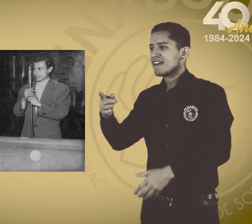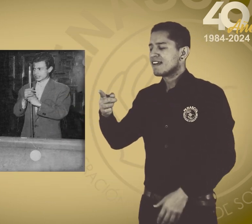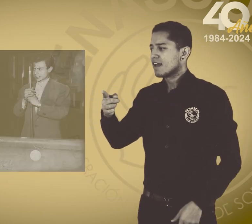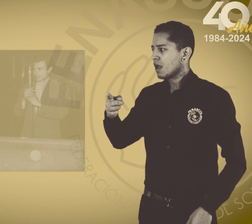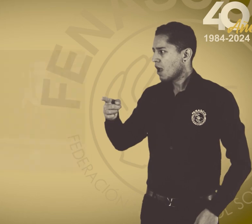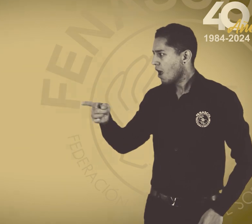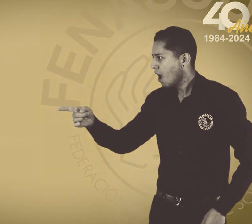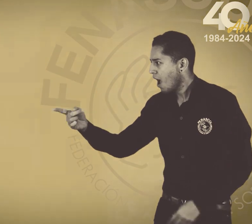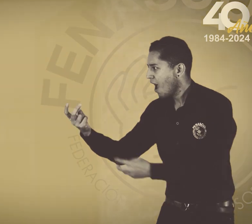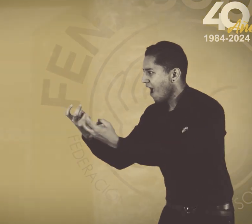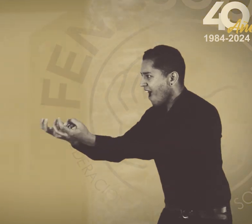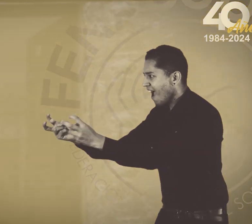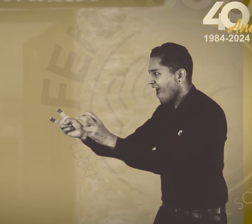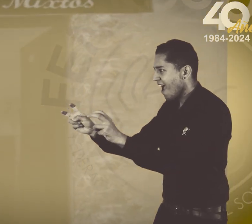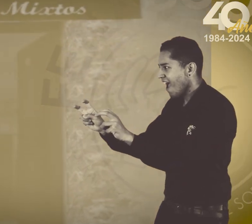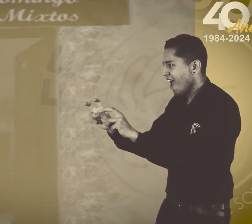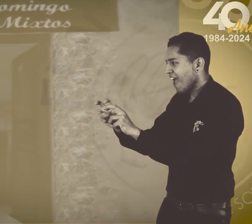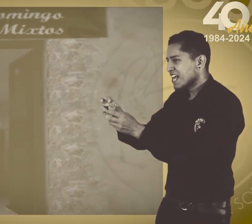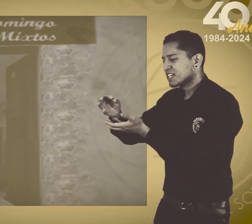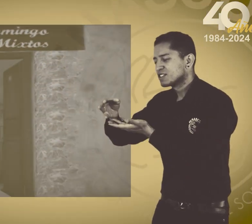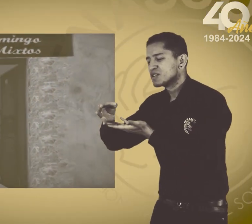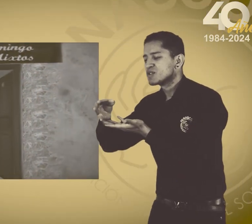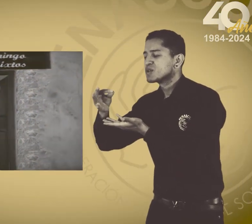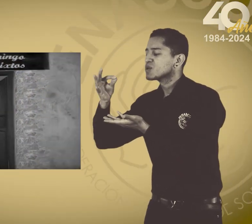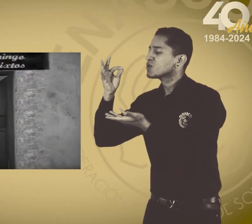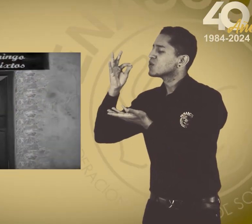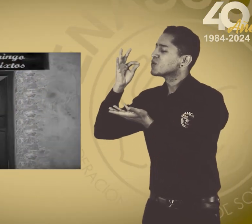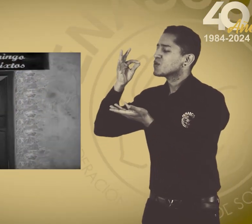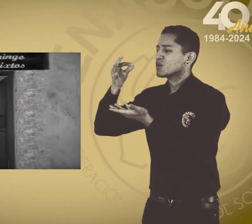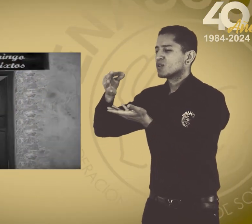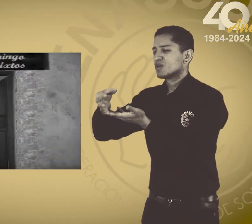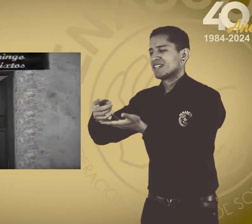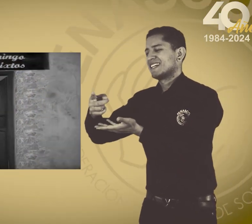Toman café juntos, se ríen, sus manos son protagonistas.